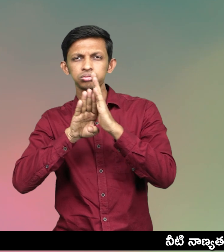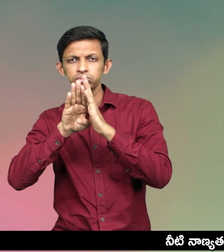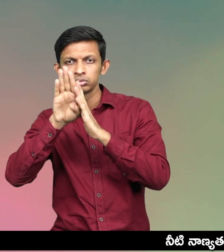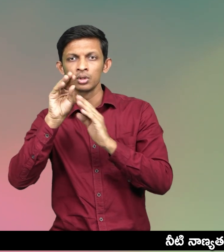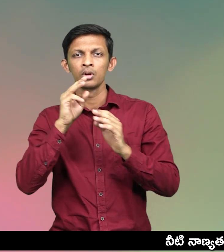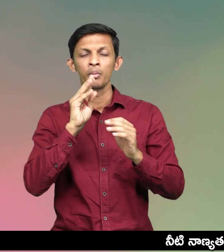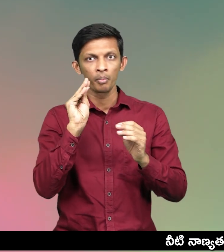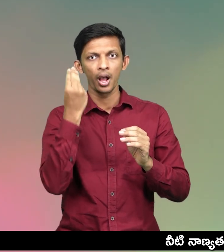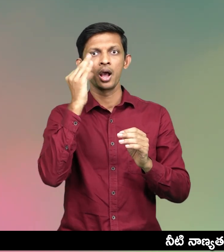నదుల